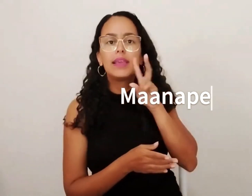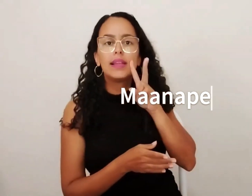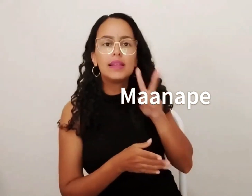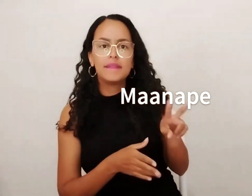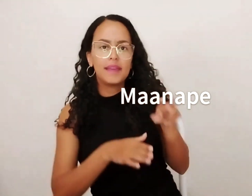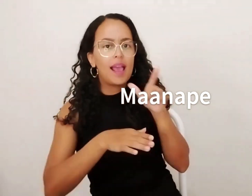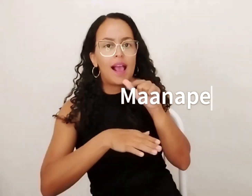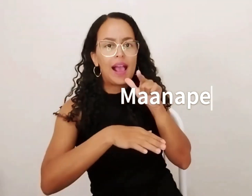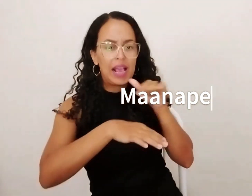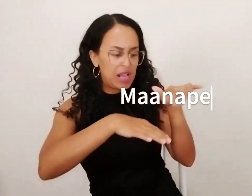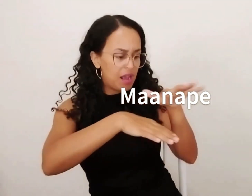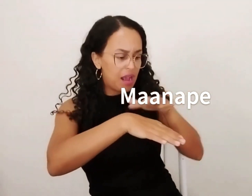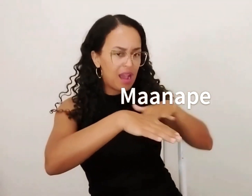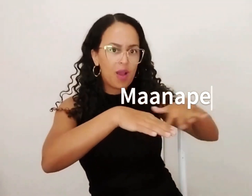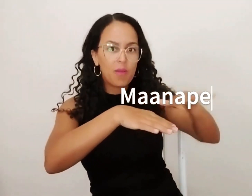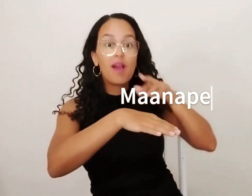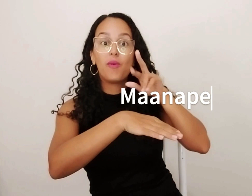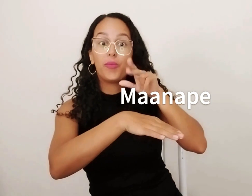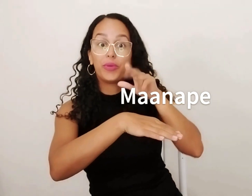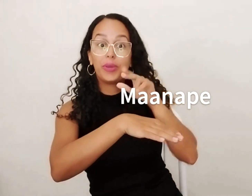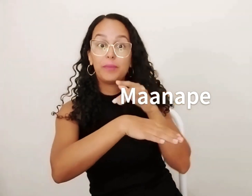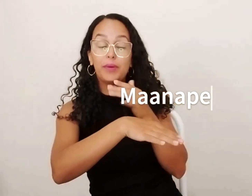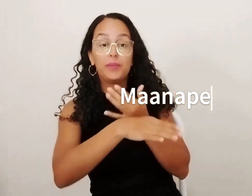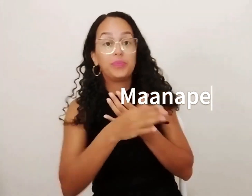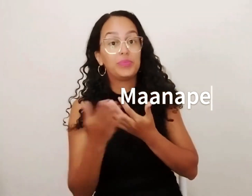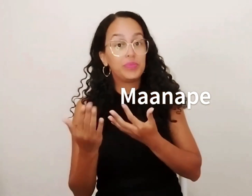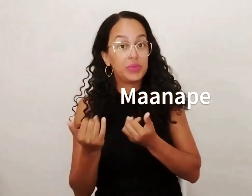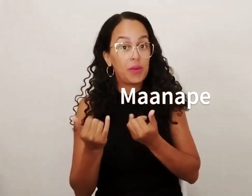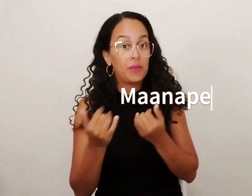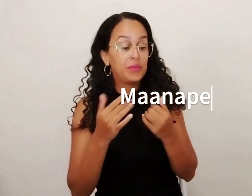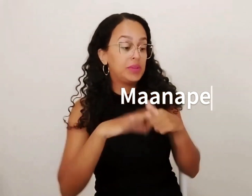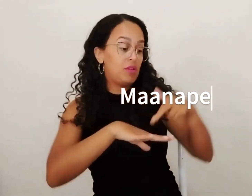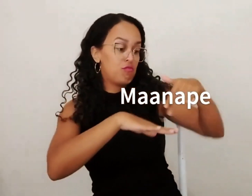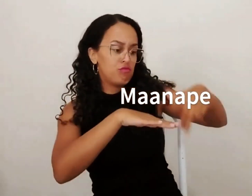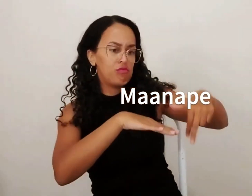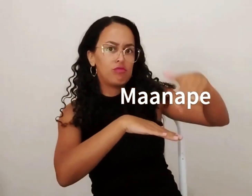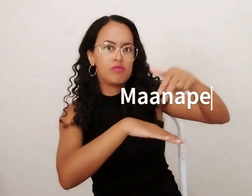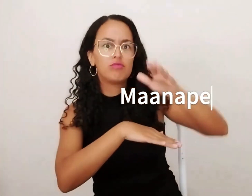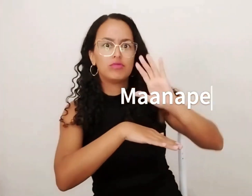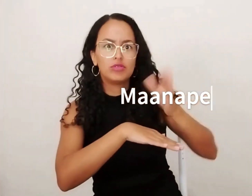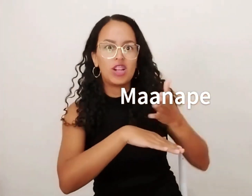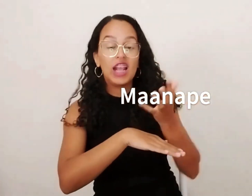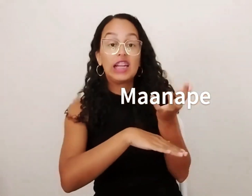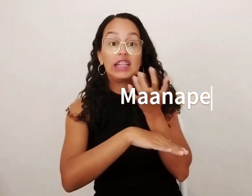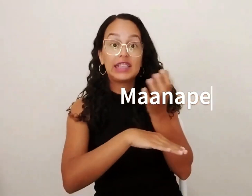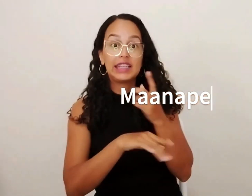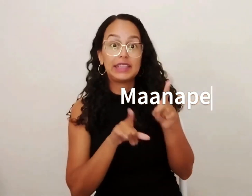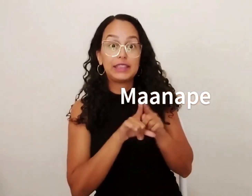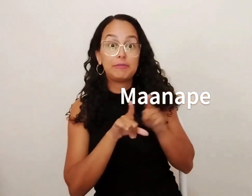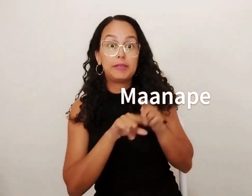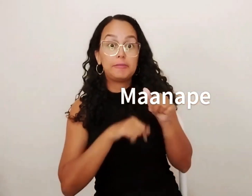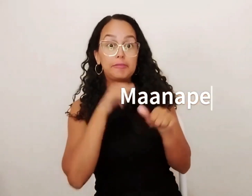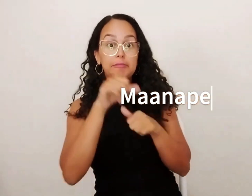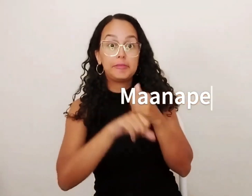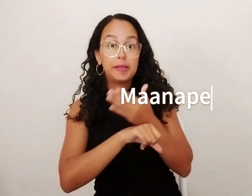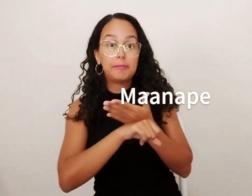mas já não restava quase nada de água, então ele continua negro, só com as